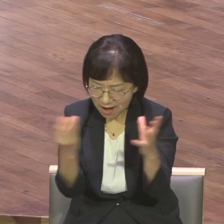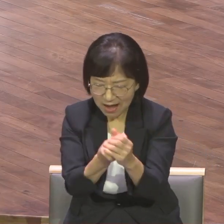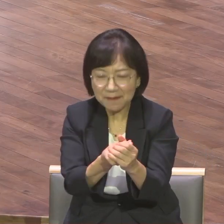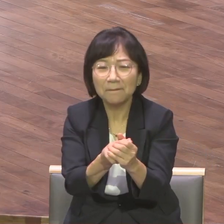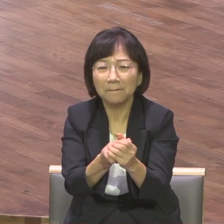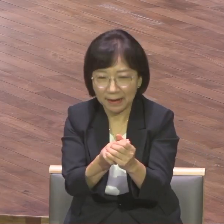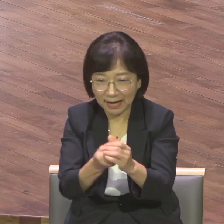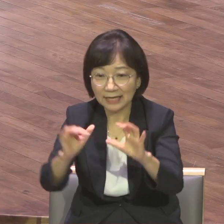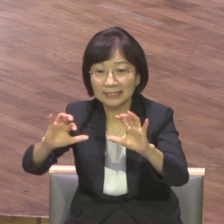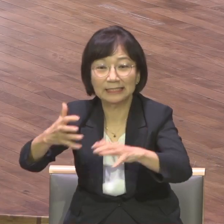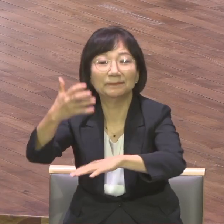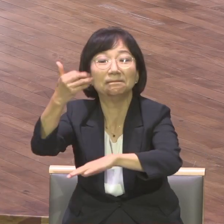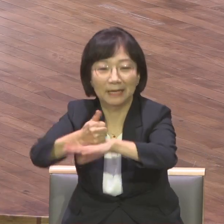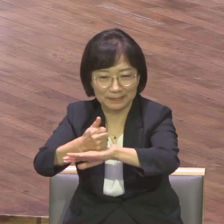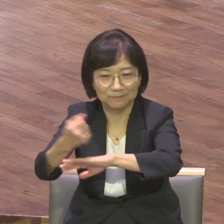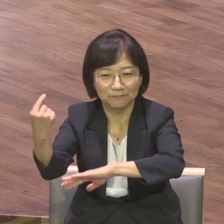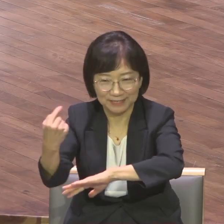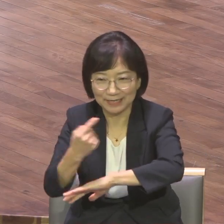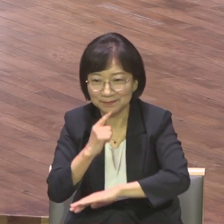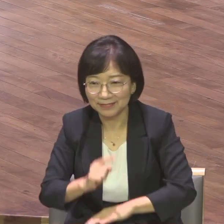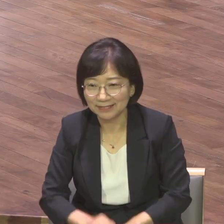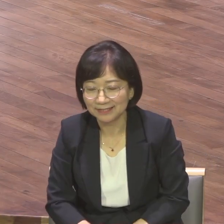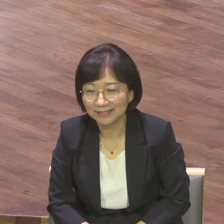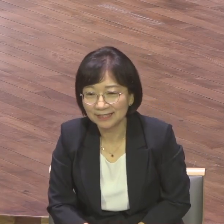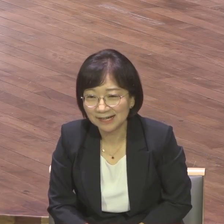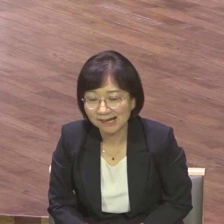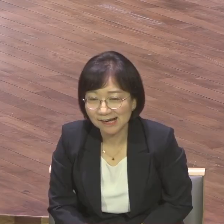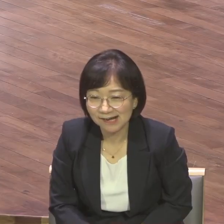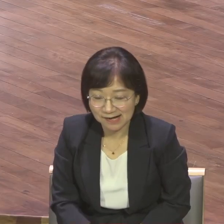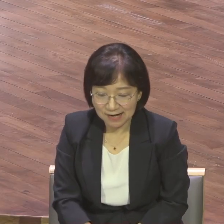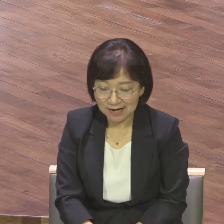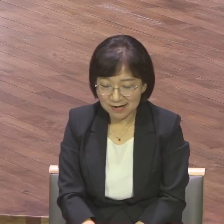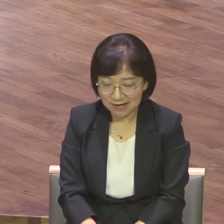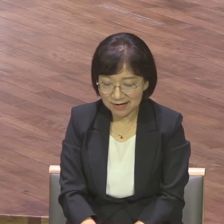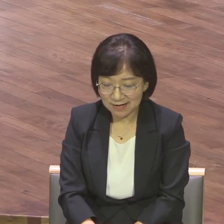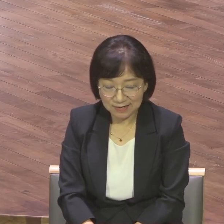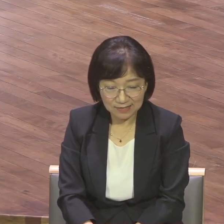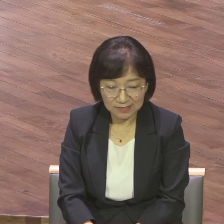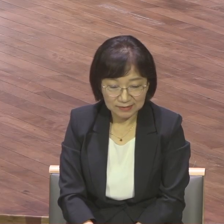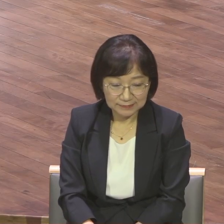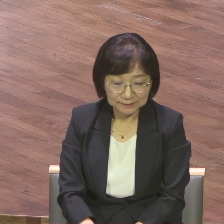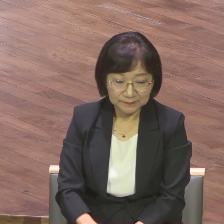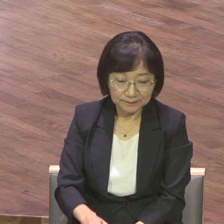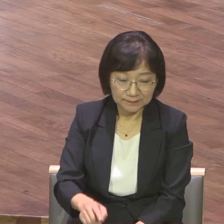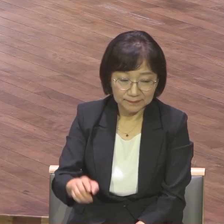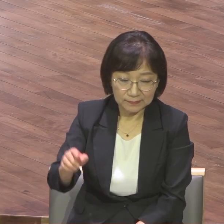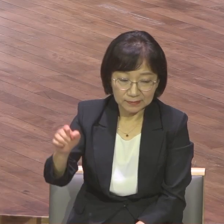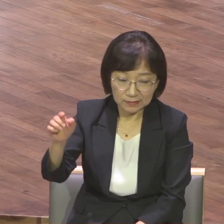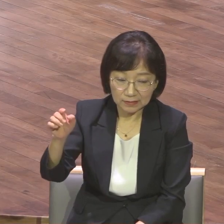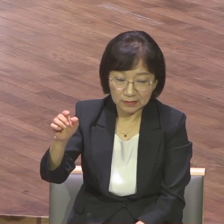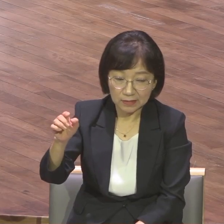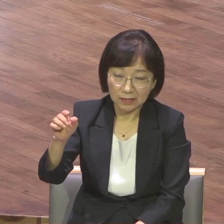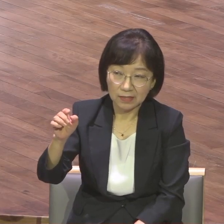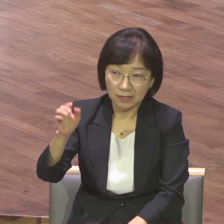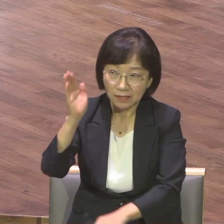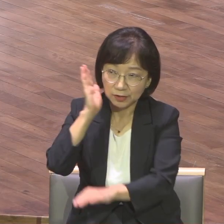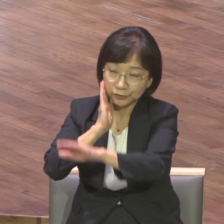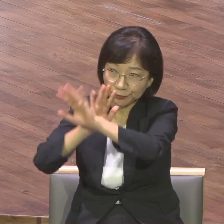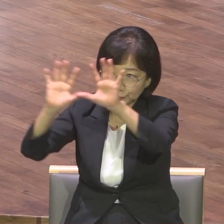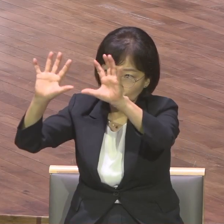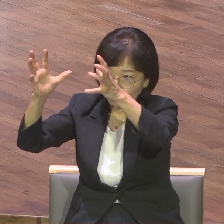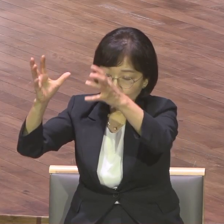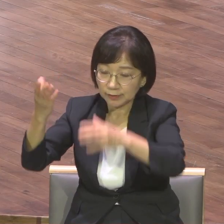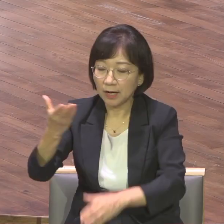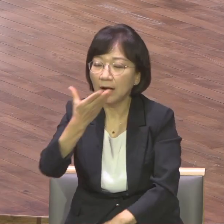오리라. 분명히 말씀하고 있어요. 한마디로 천국 복음을 전파하는 삶을